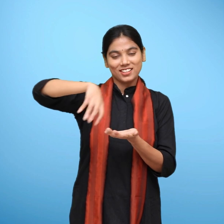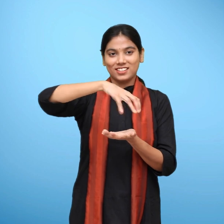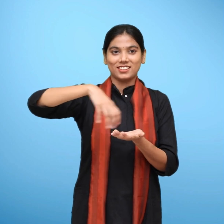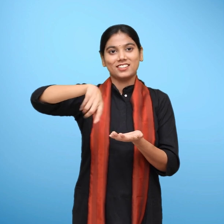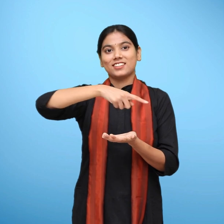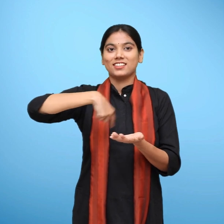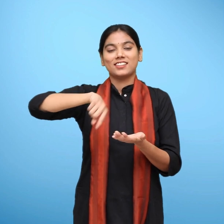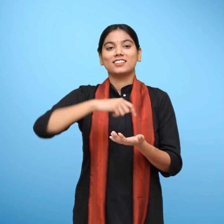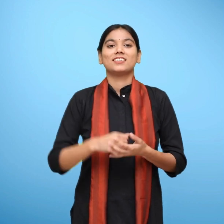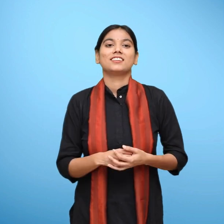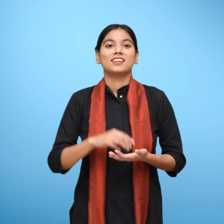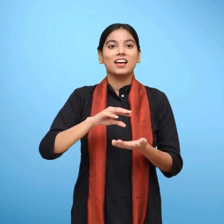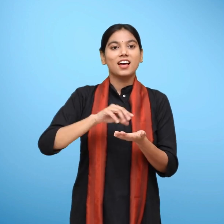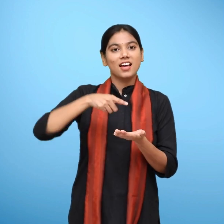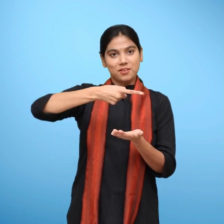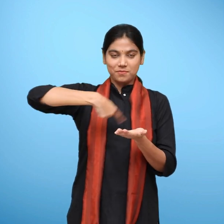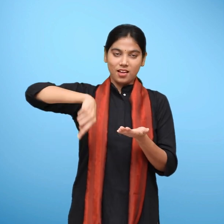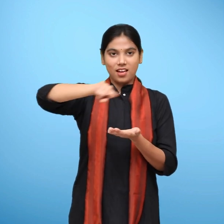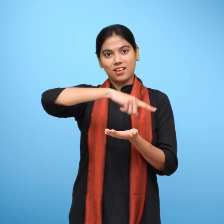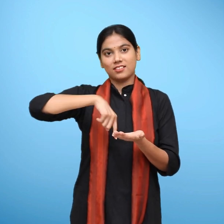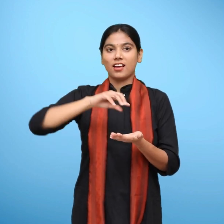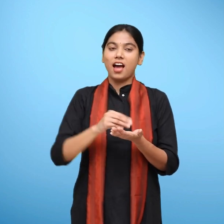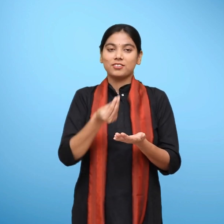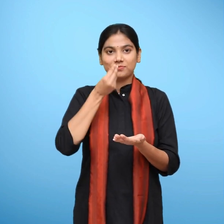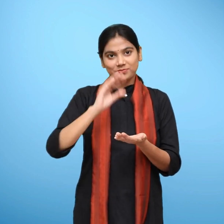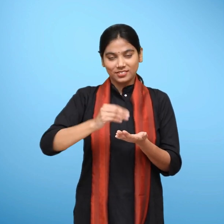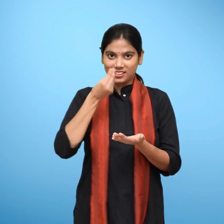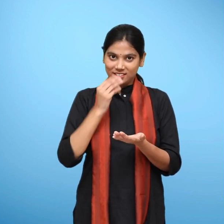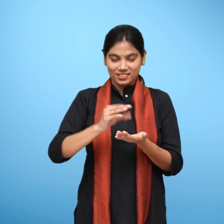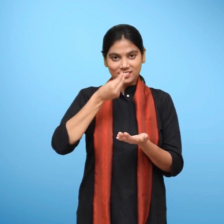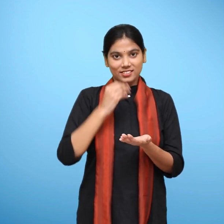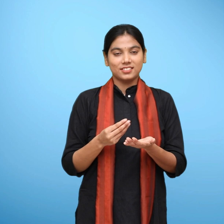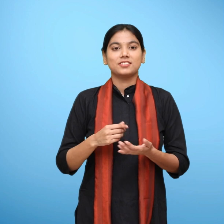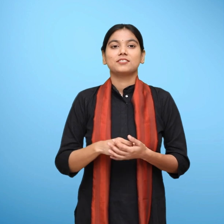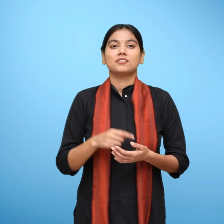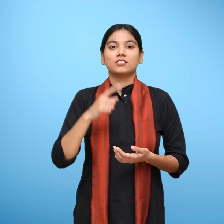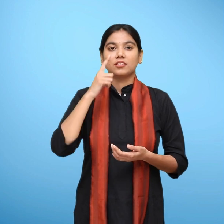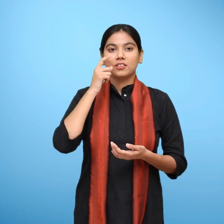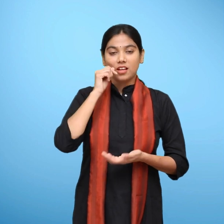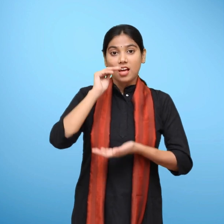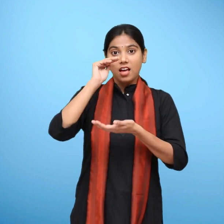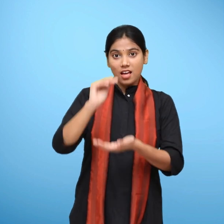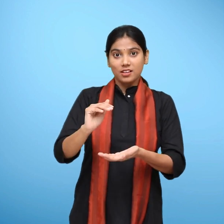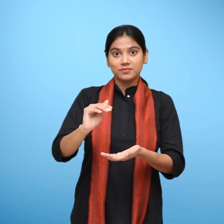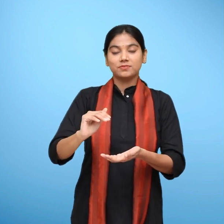के आप खाए थाली में मुन्ने को दे प्याली